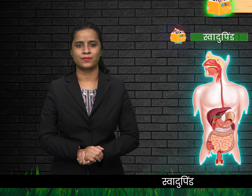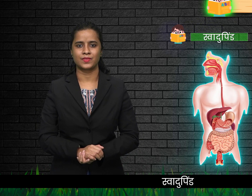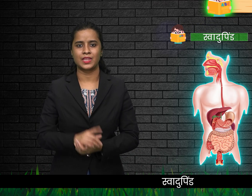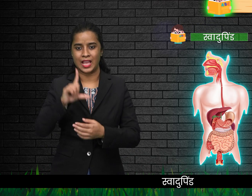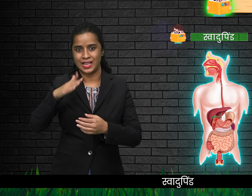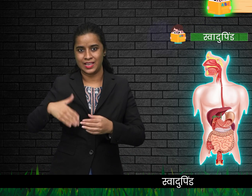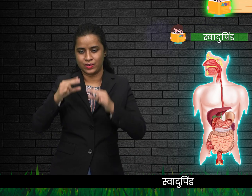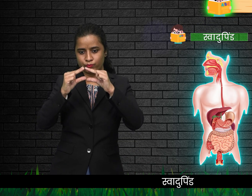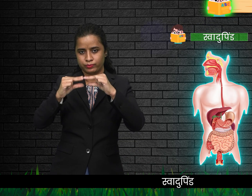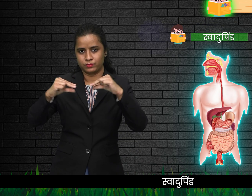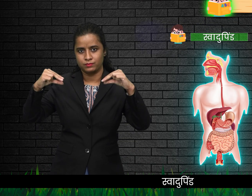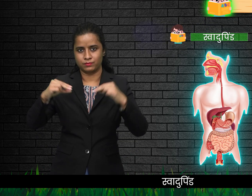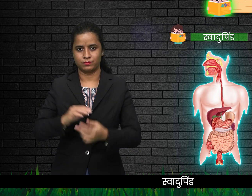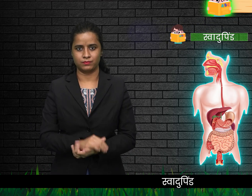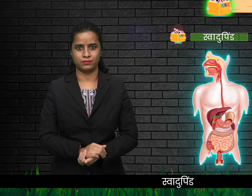स्वादुपिंड,